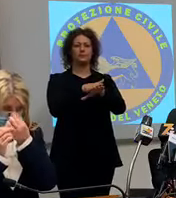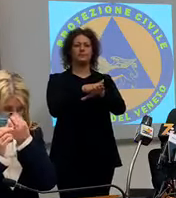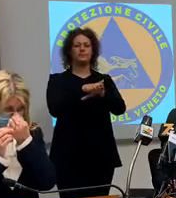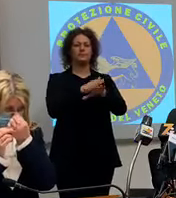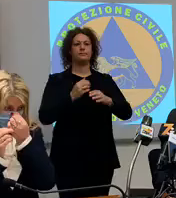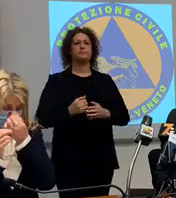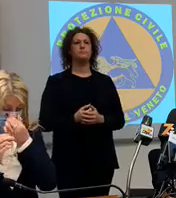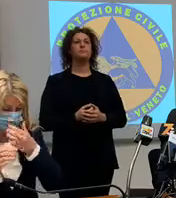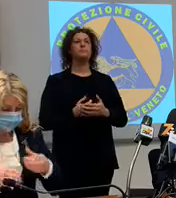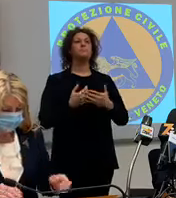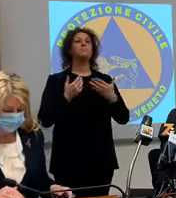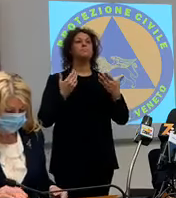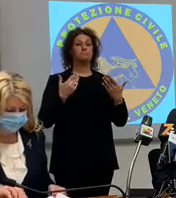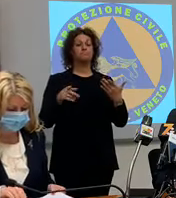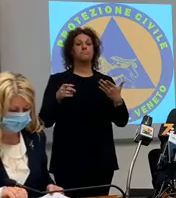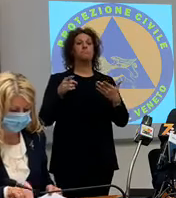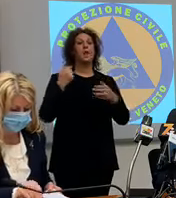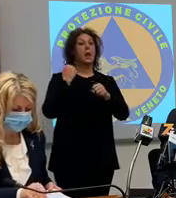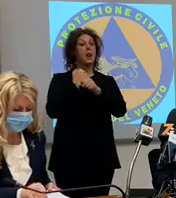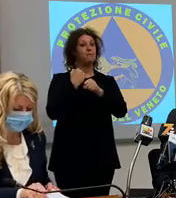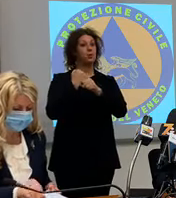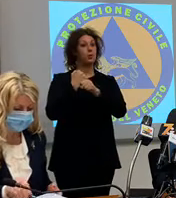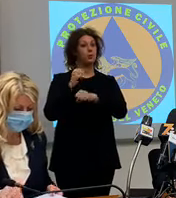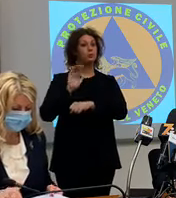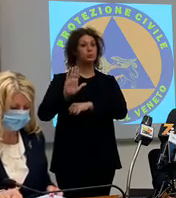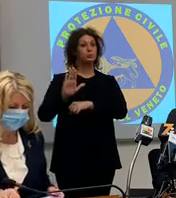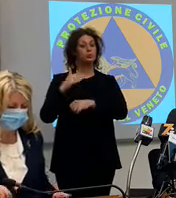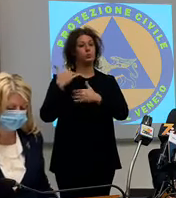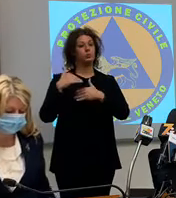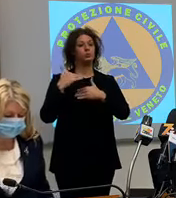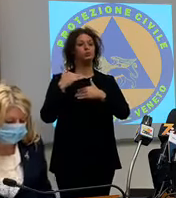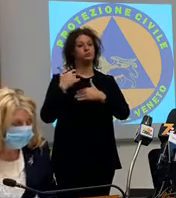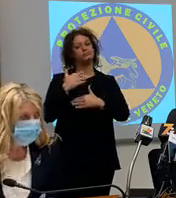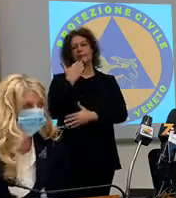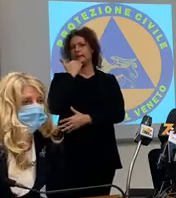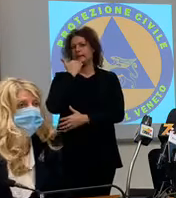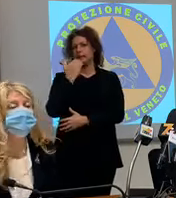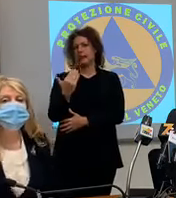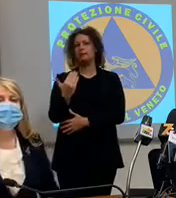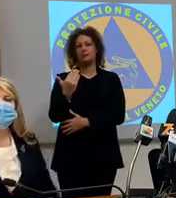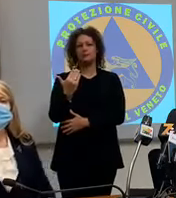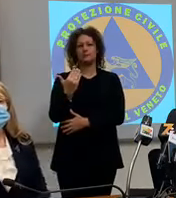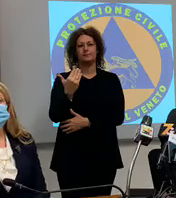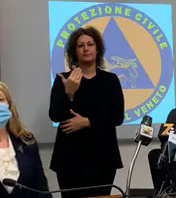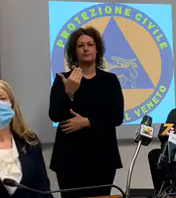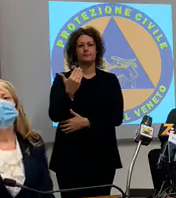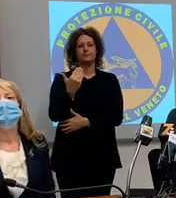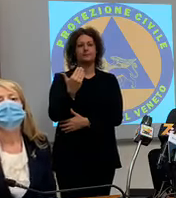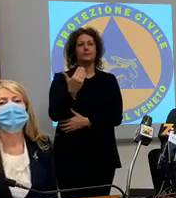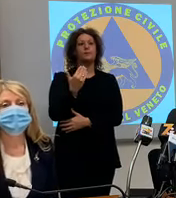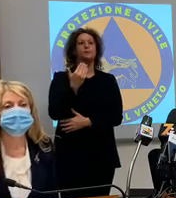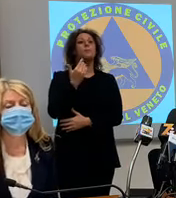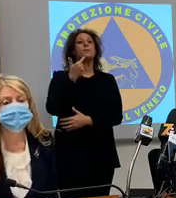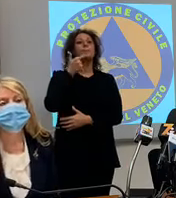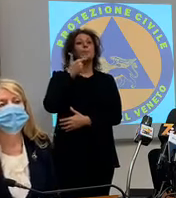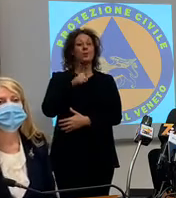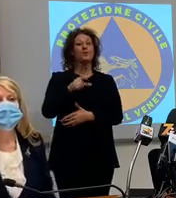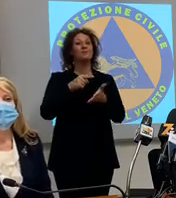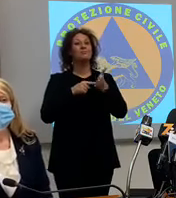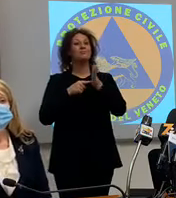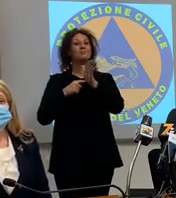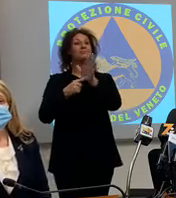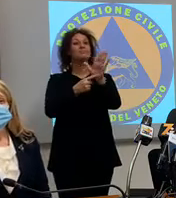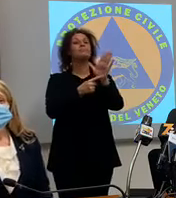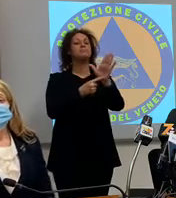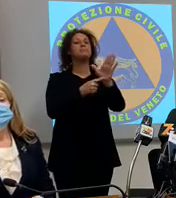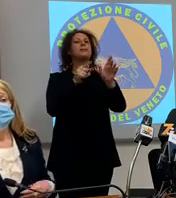che è stato fatto copioso quindi Ringrazio fin d'ora la dottoressa russo perché avete e diamo modo ai cittadini anche di avere una